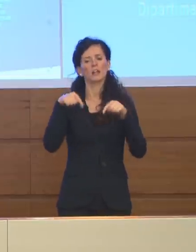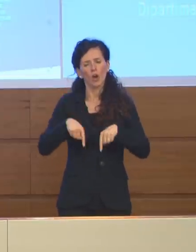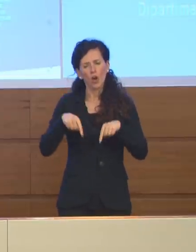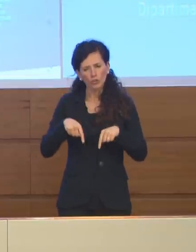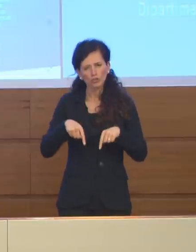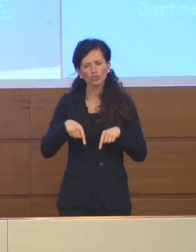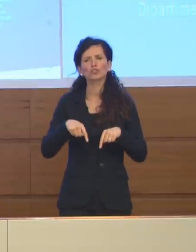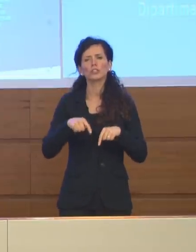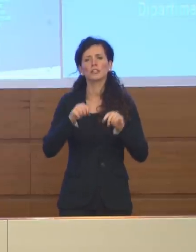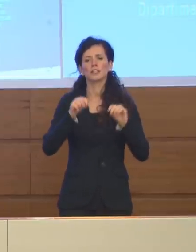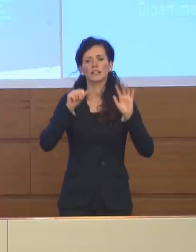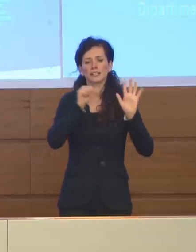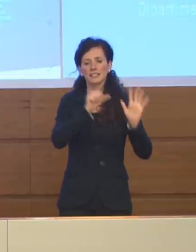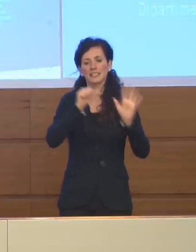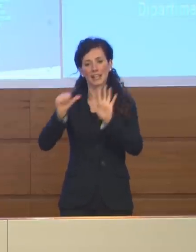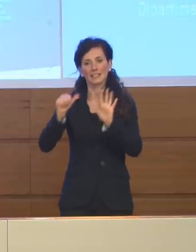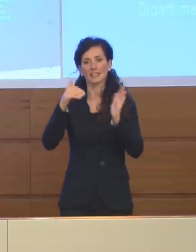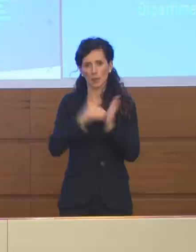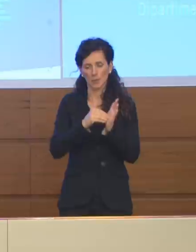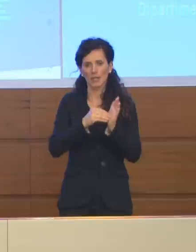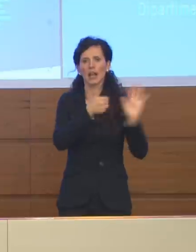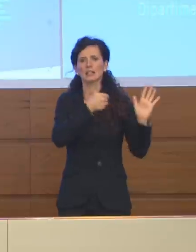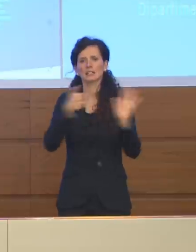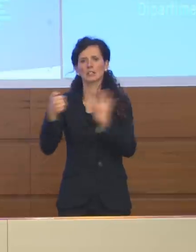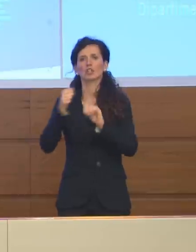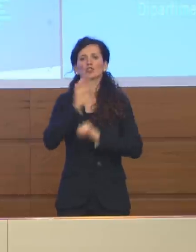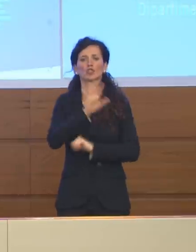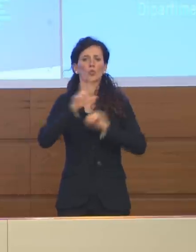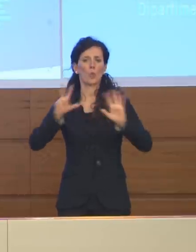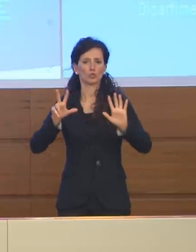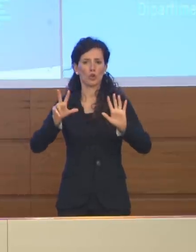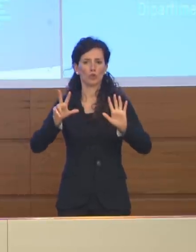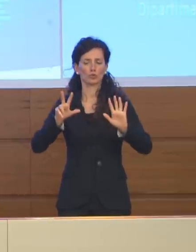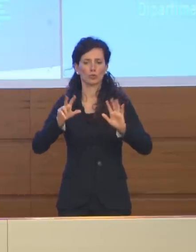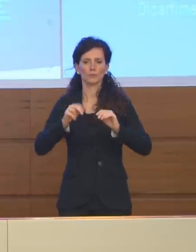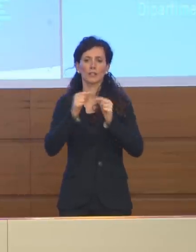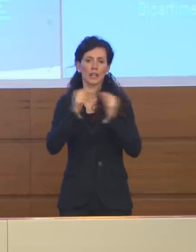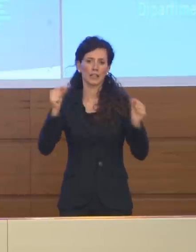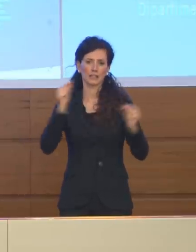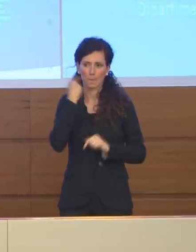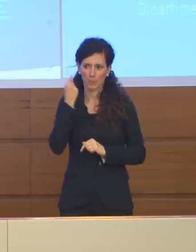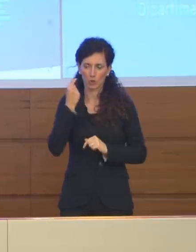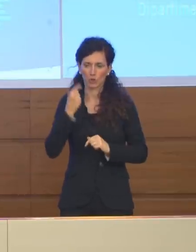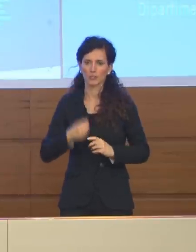di 60 6658 tamponi